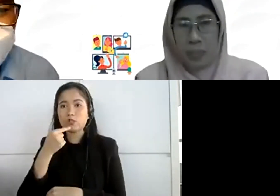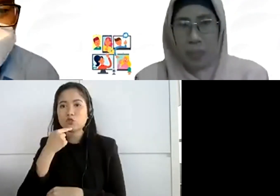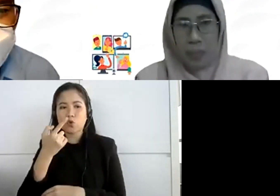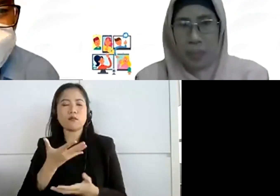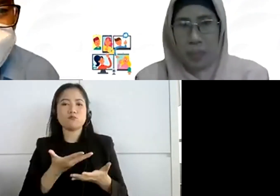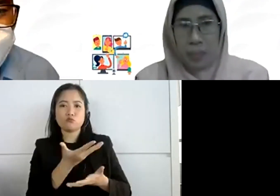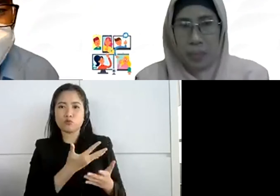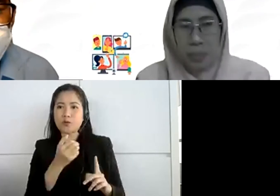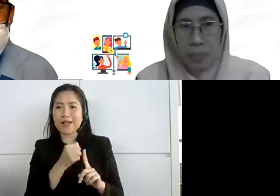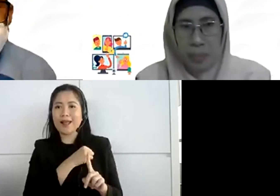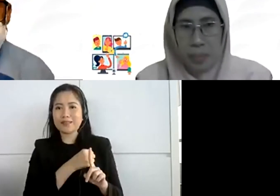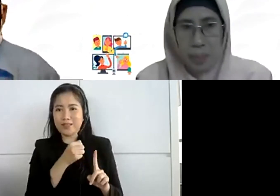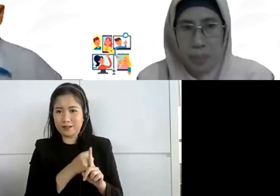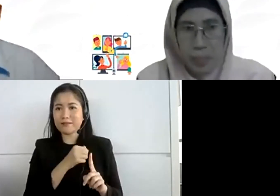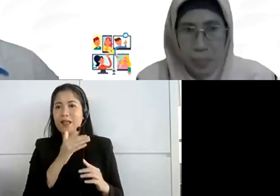di level sekolah dasar atau SD.